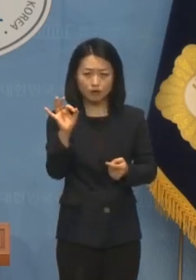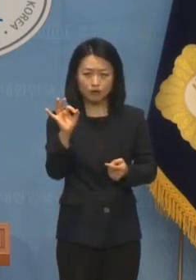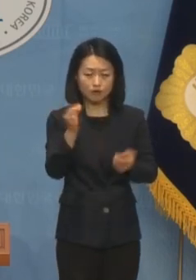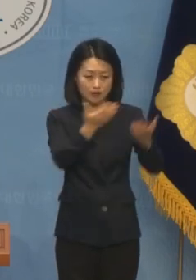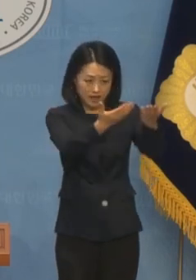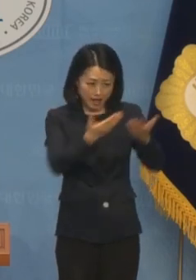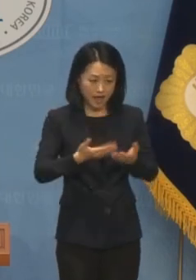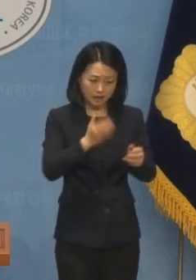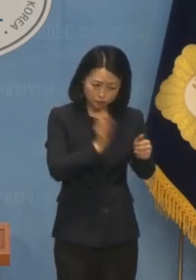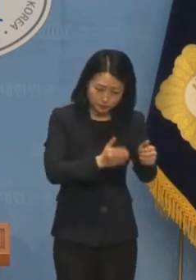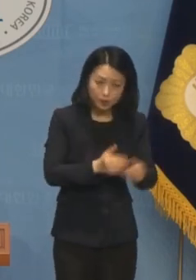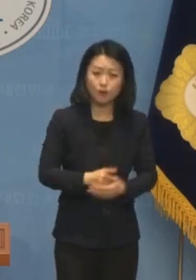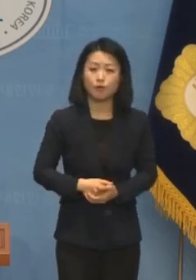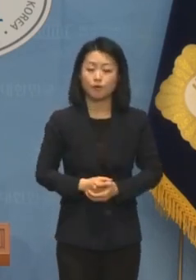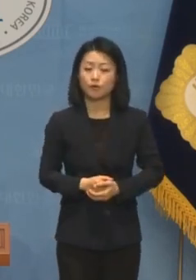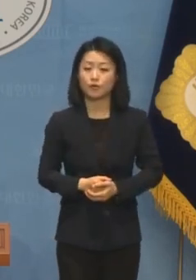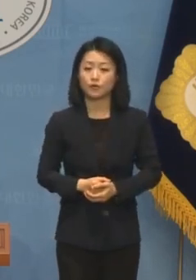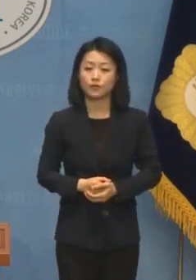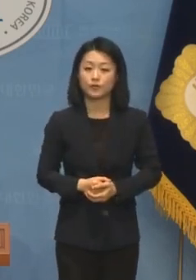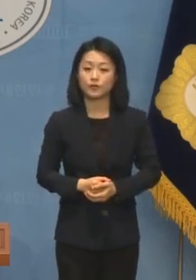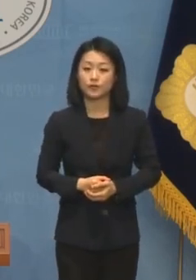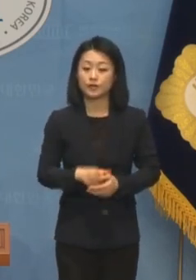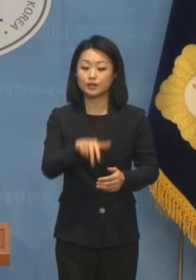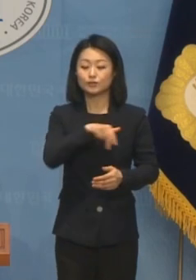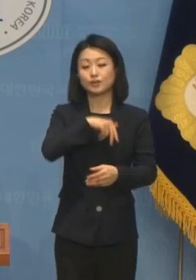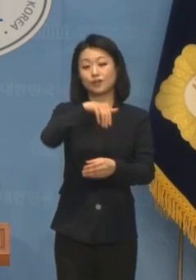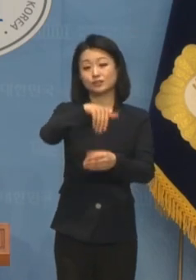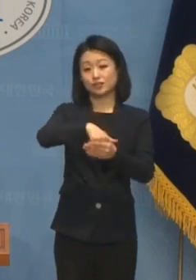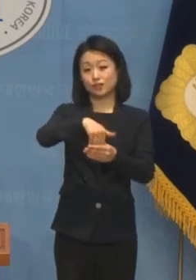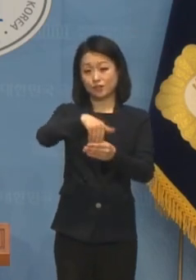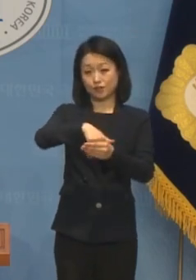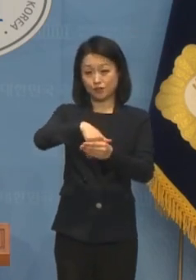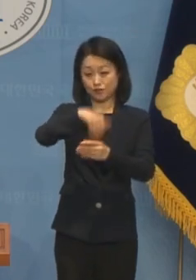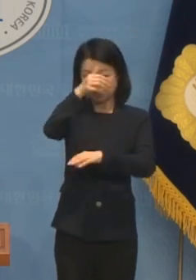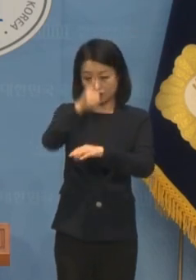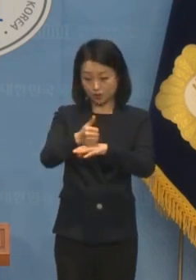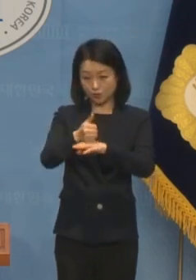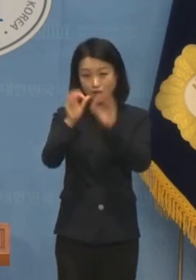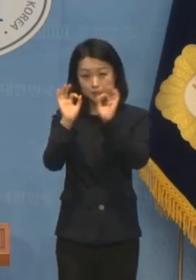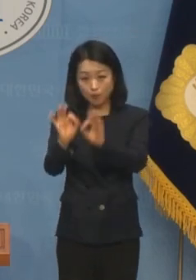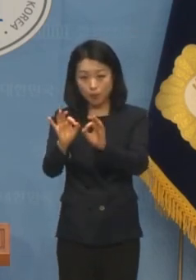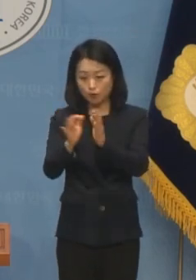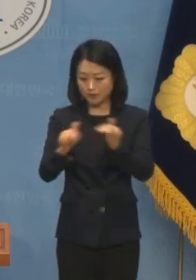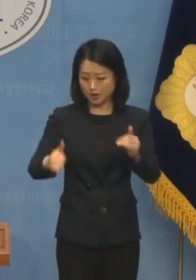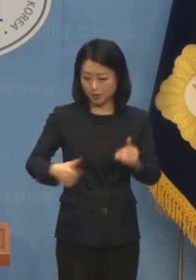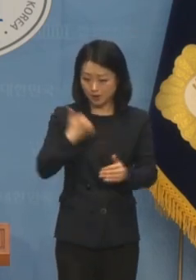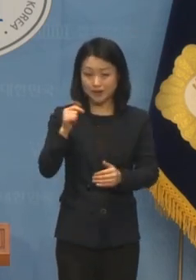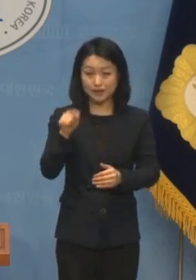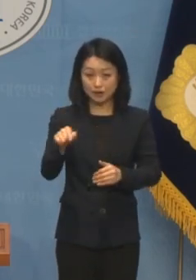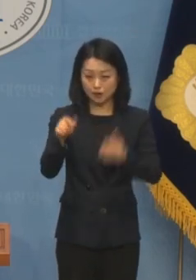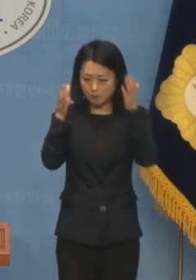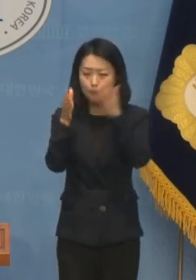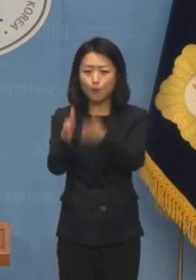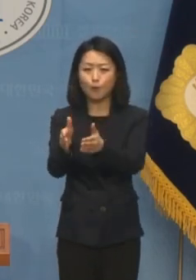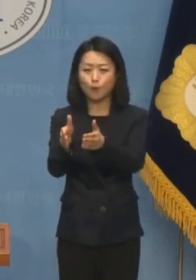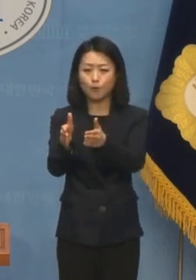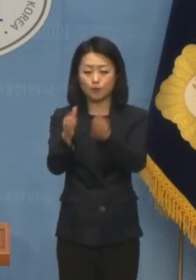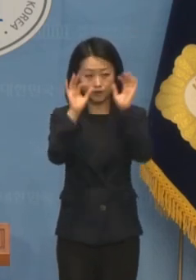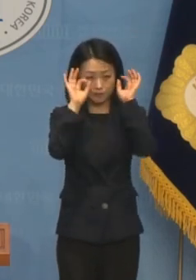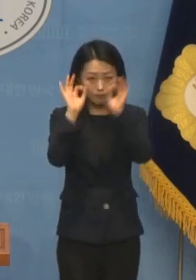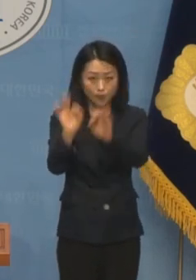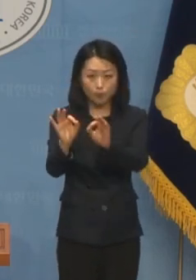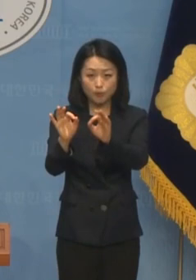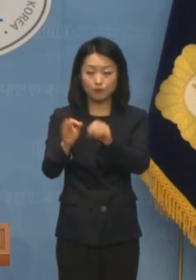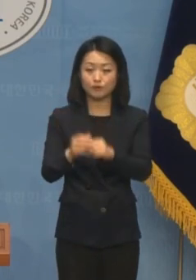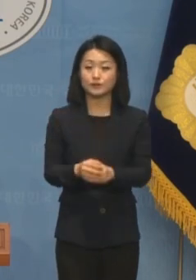윤석열 대통령과 정부 여당은 총선을 통해 확인된 국민의 성난 민심을 직시하고